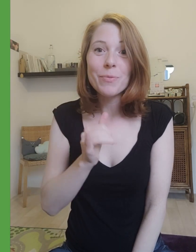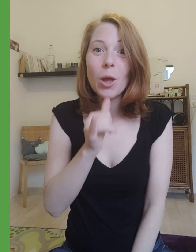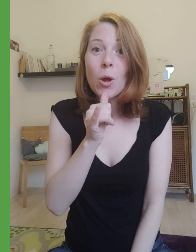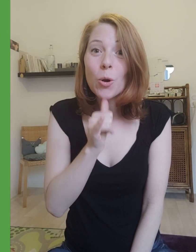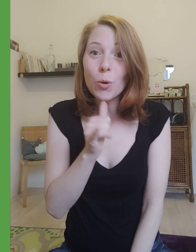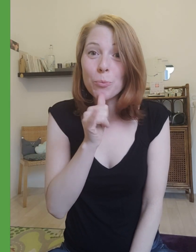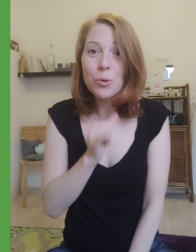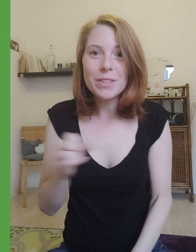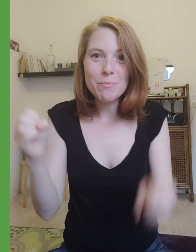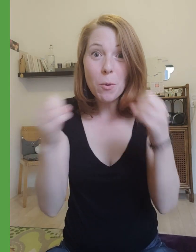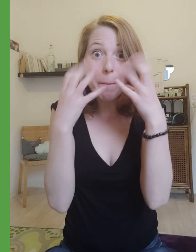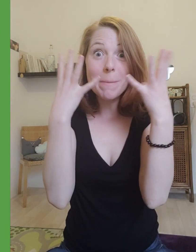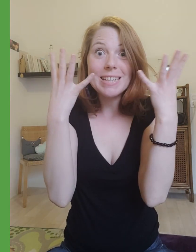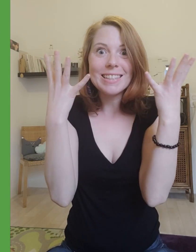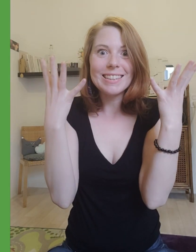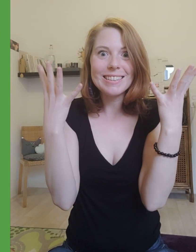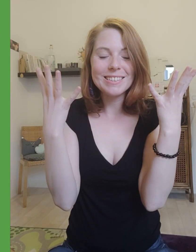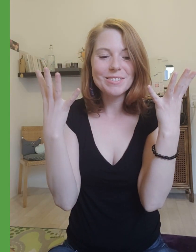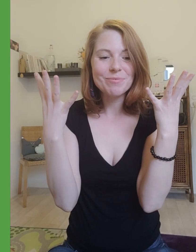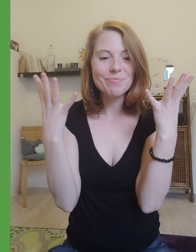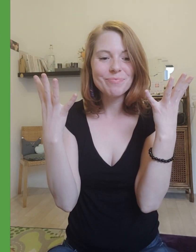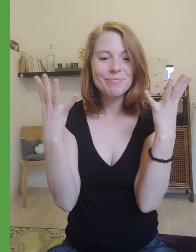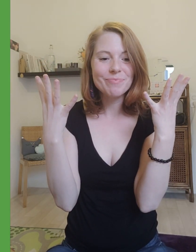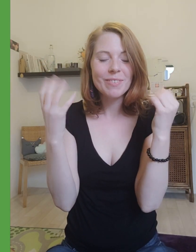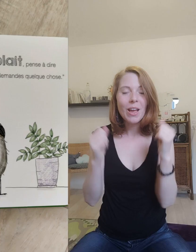te plaît, le petit mot magique.